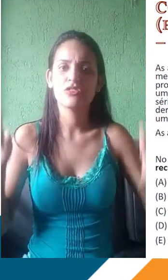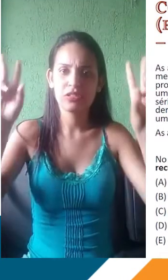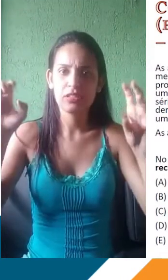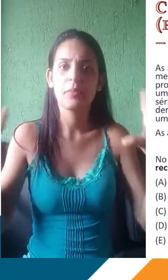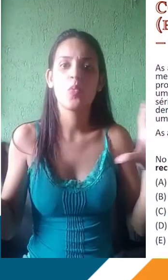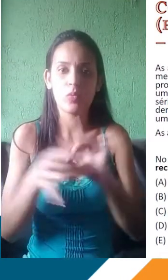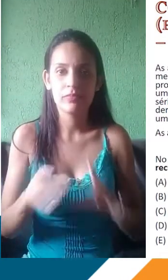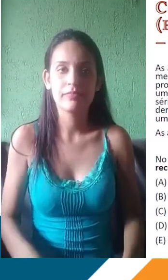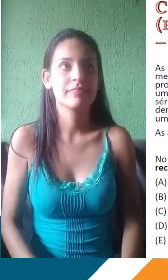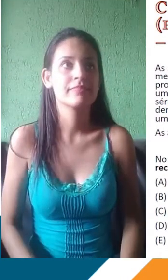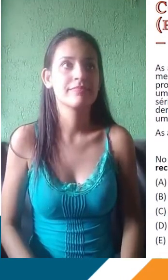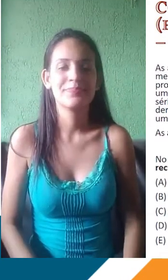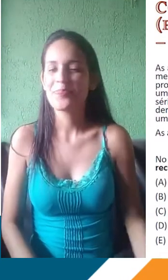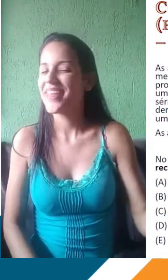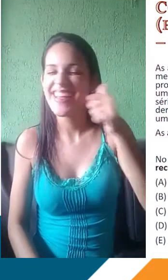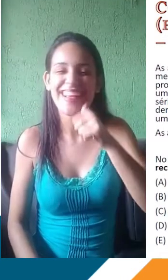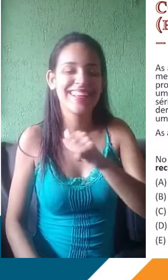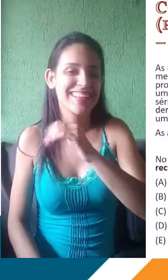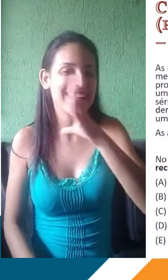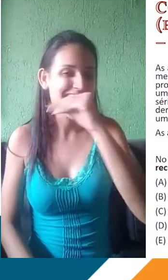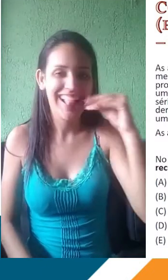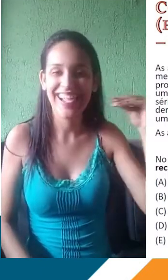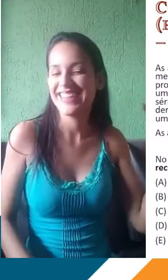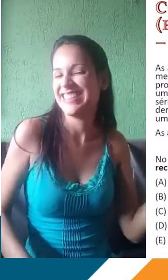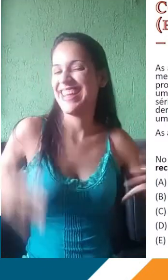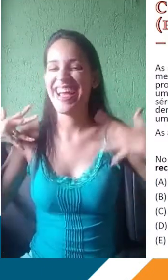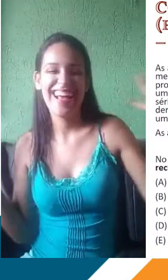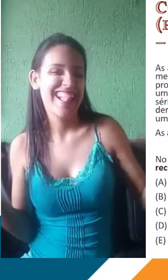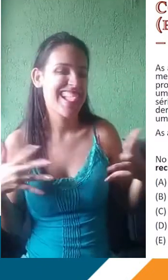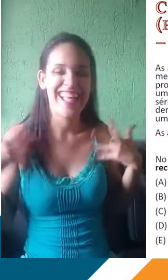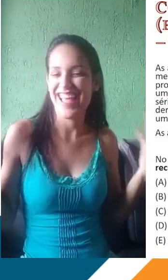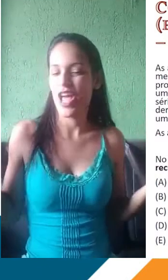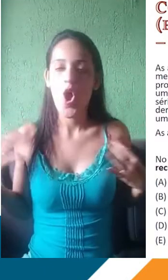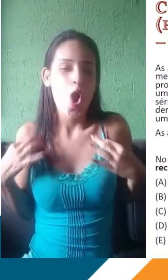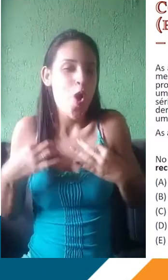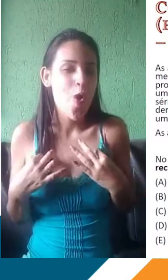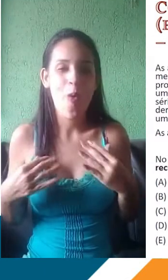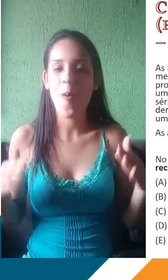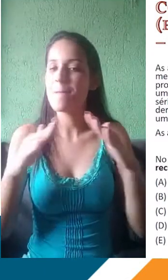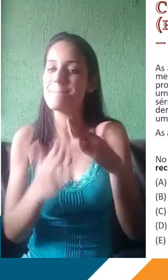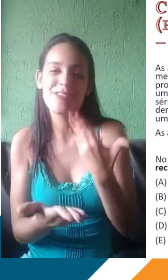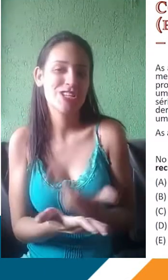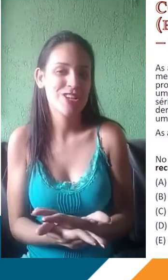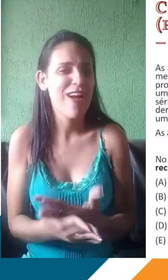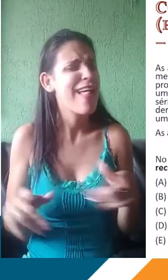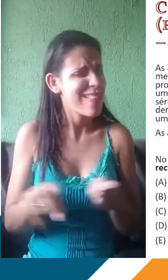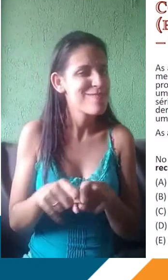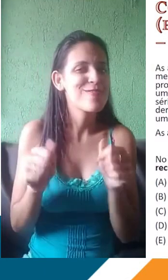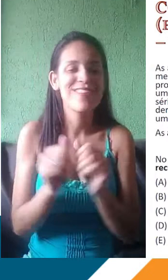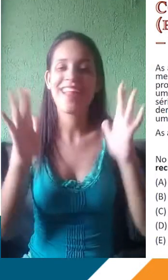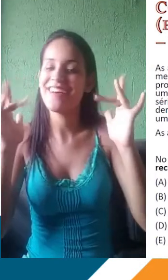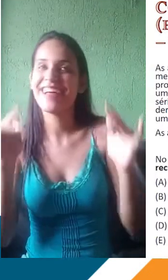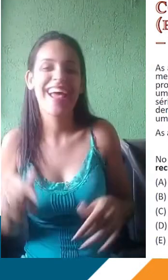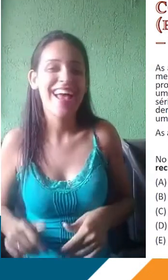As alegres meninas que passam na rua com seus passes escolares e às vezes com seus namorados. As alegres meninas que